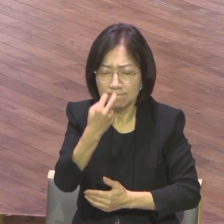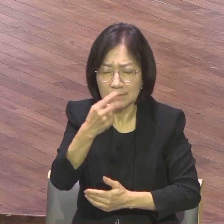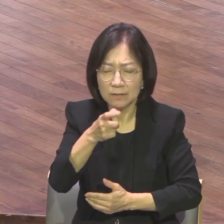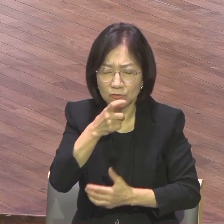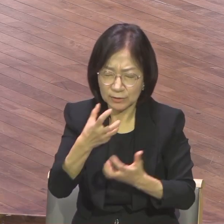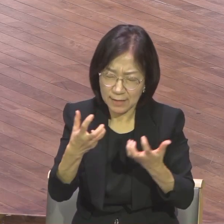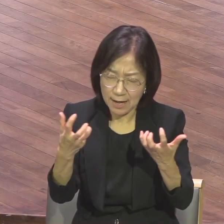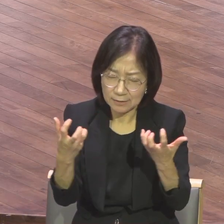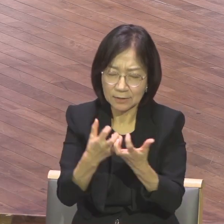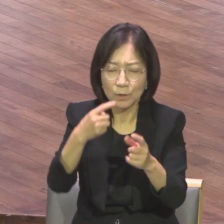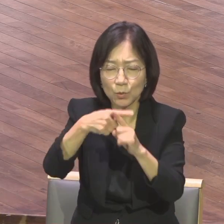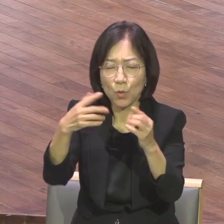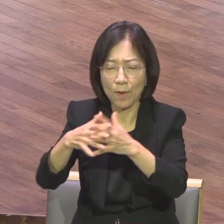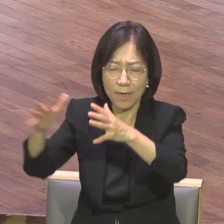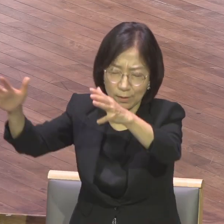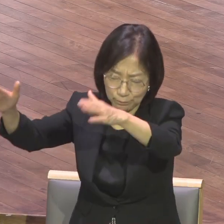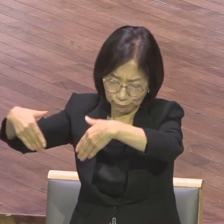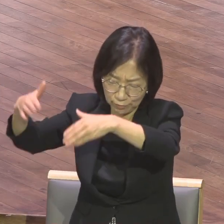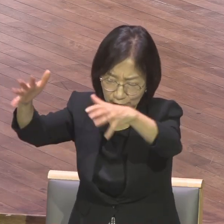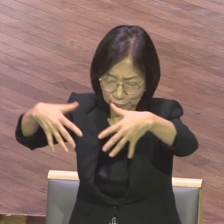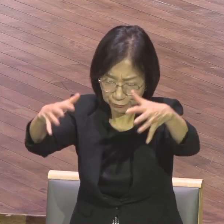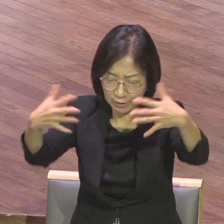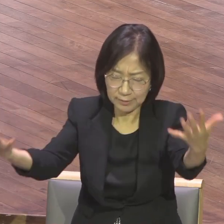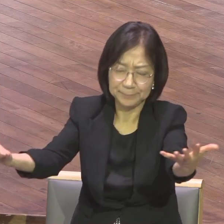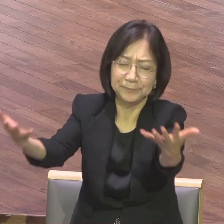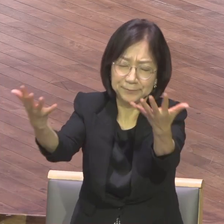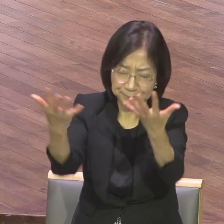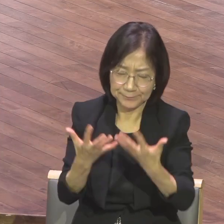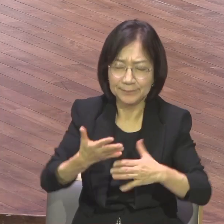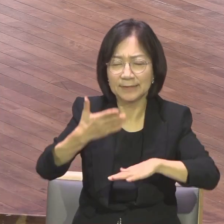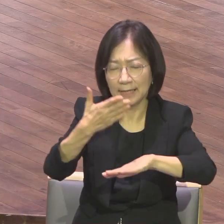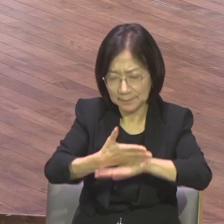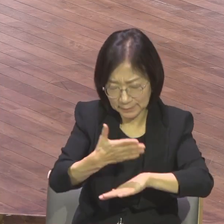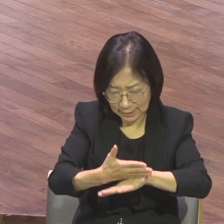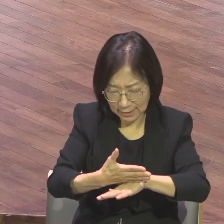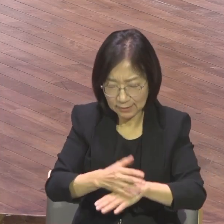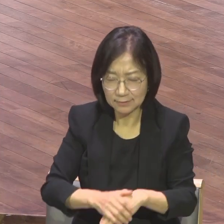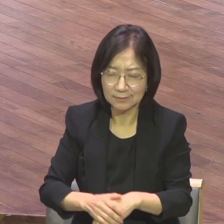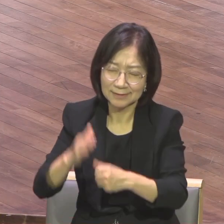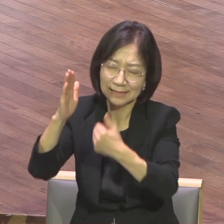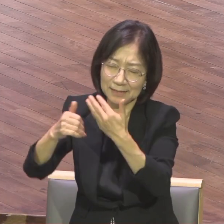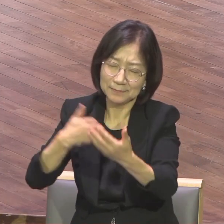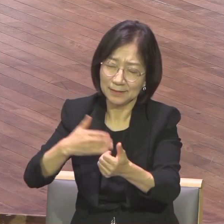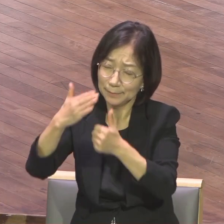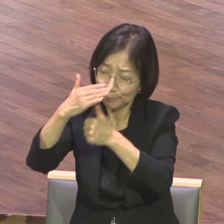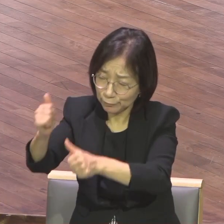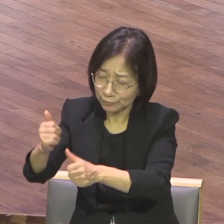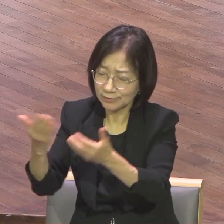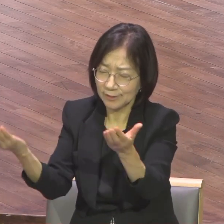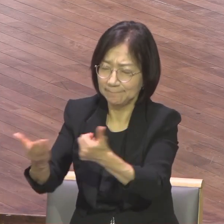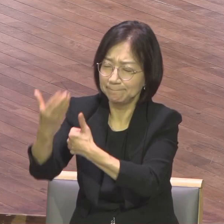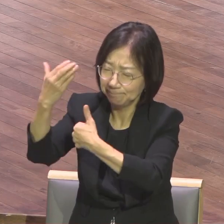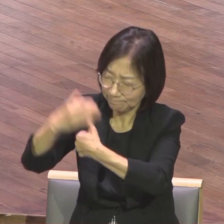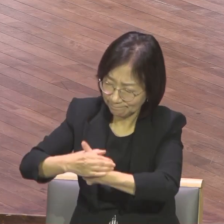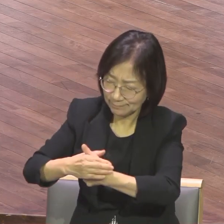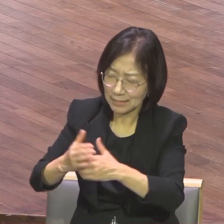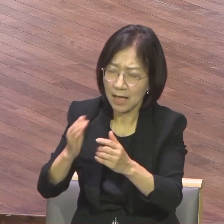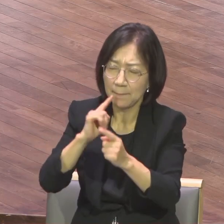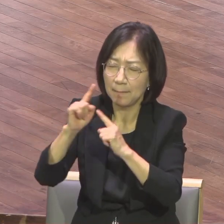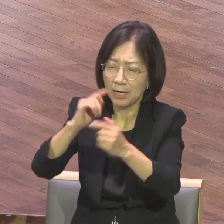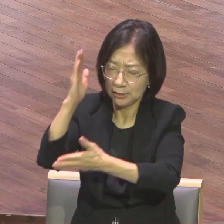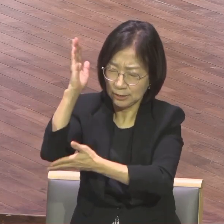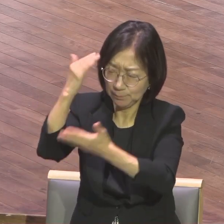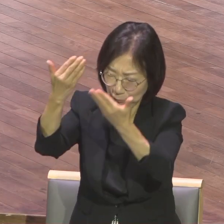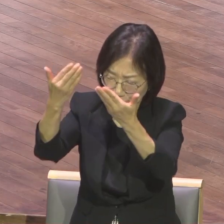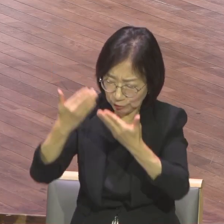감사합니다. 왜 하나님이 교회를 부르셨는지, 왜 내게 중직자의 직분을 주셨는지, 왜 나를 이렇게 말씀을 듣게 하시는지 깨닫고 모두